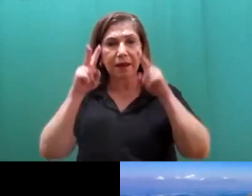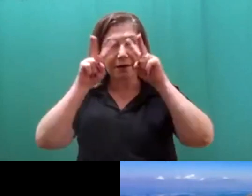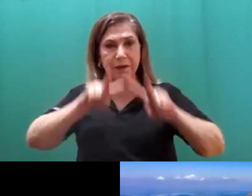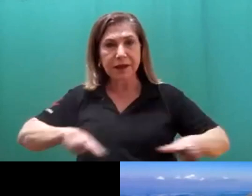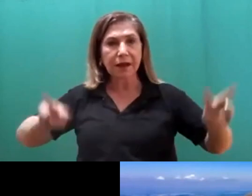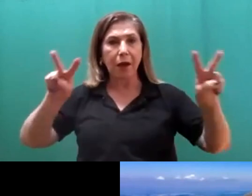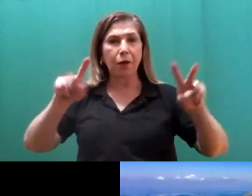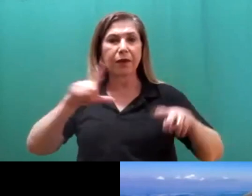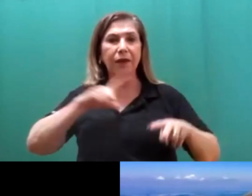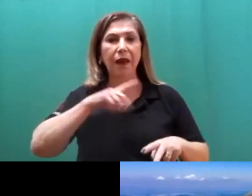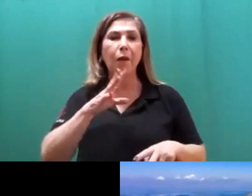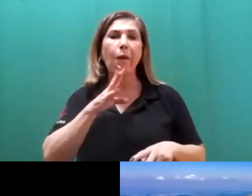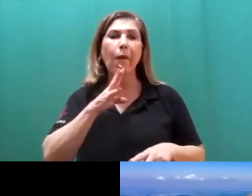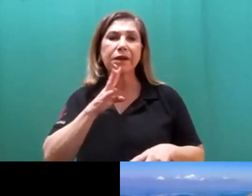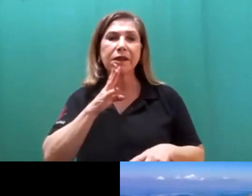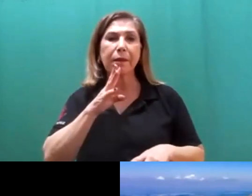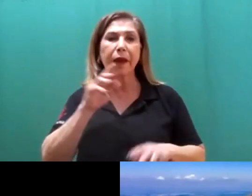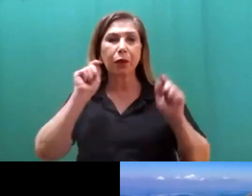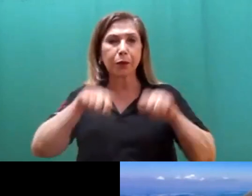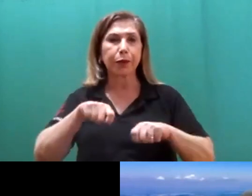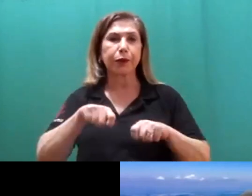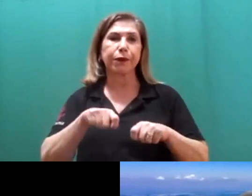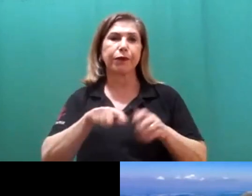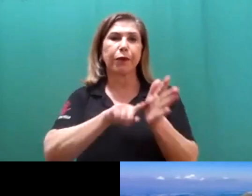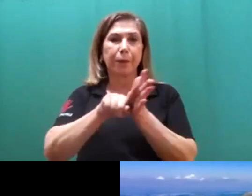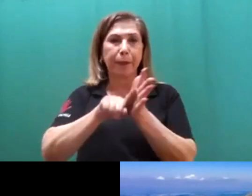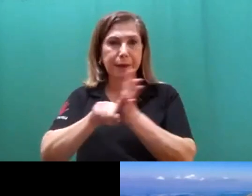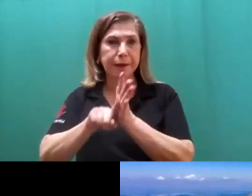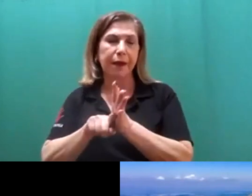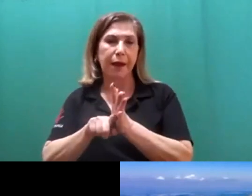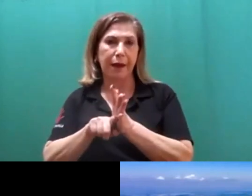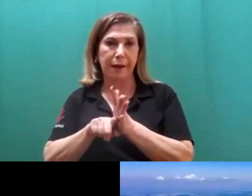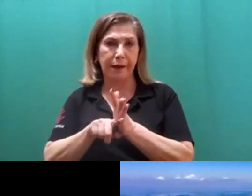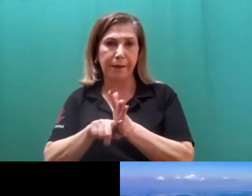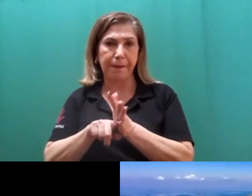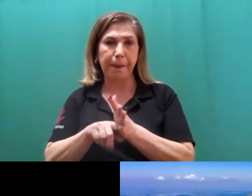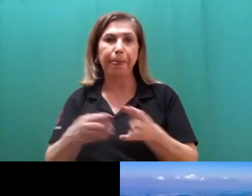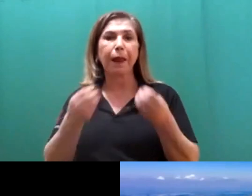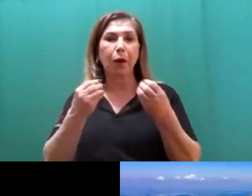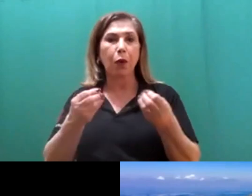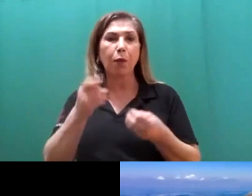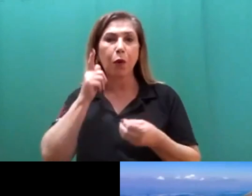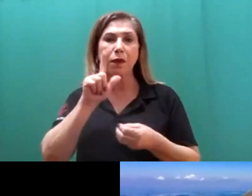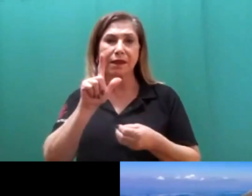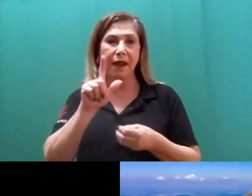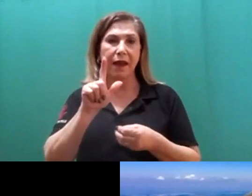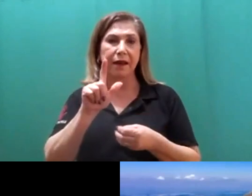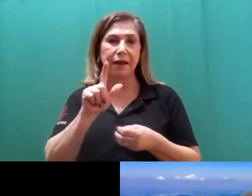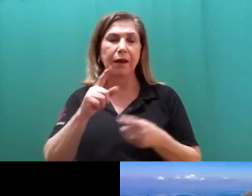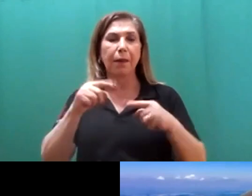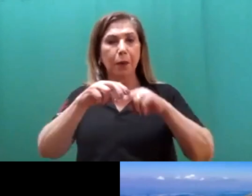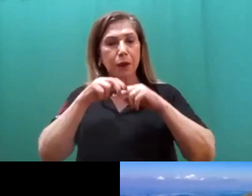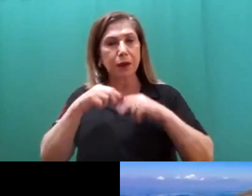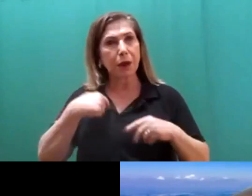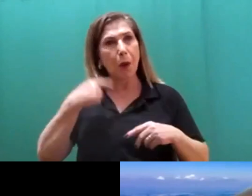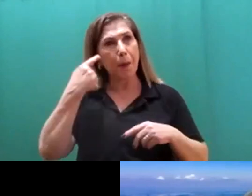que a gente tem de palpável e como a gente consegue agir. Então, eu acho que o grande desafio, talvez, aí, inicial